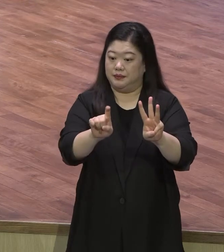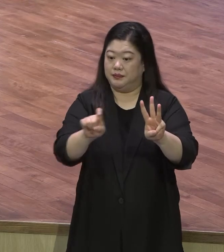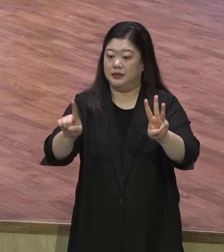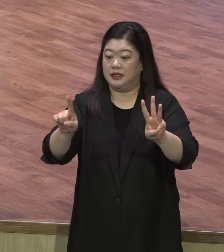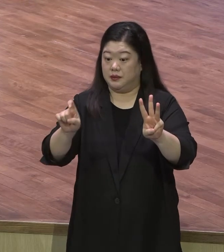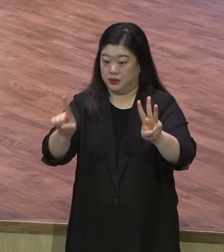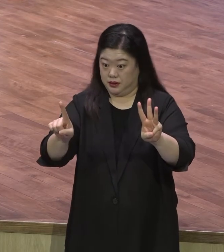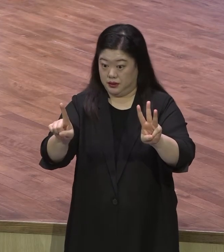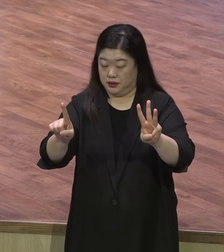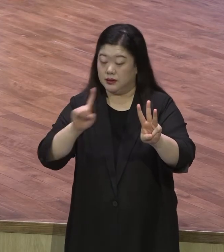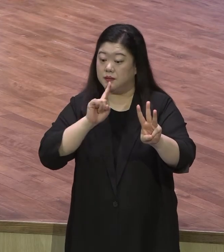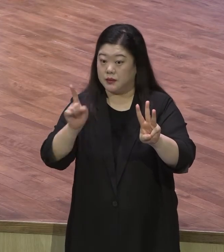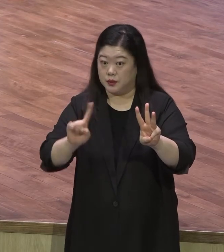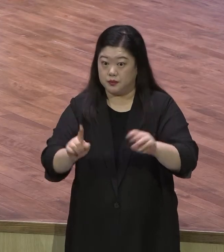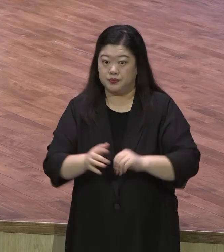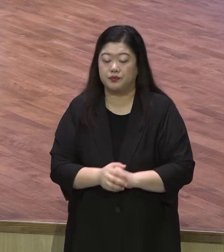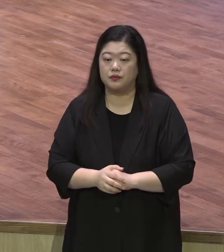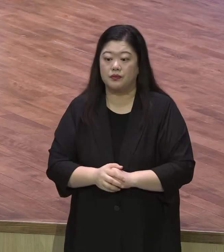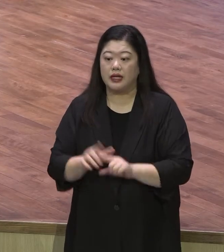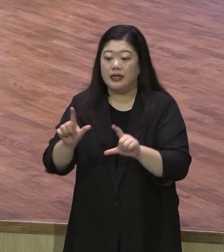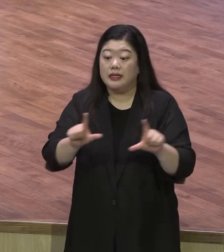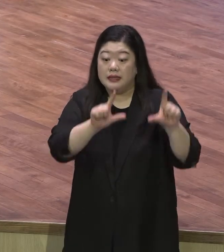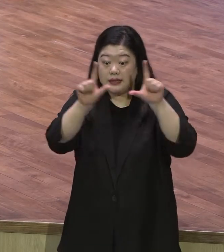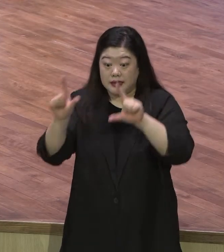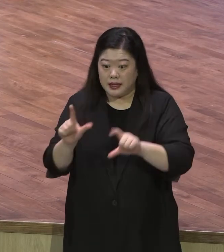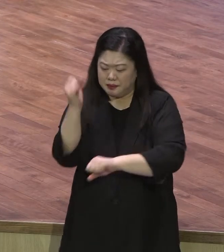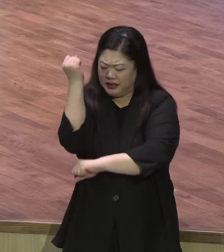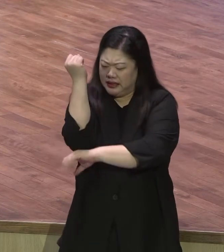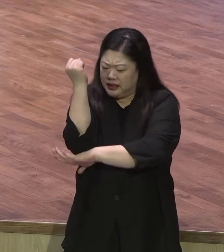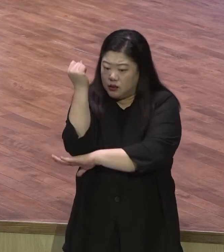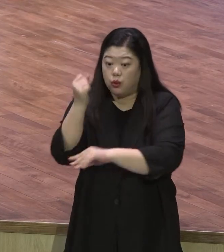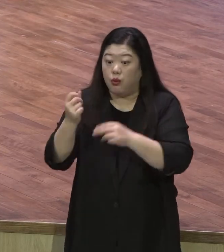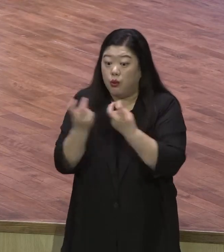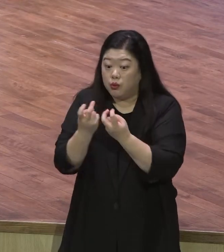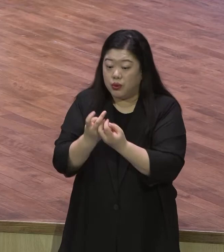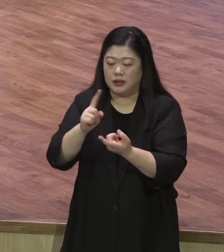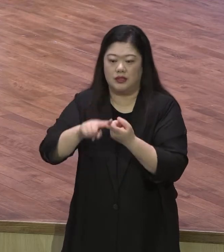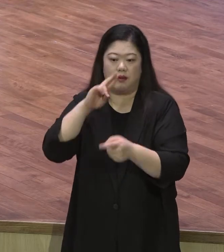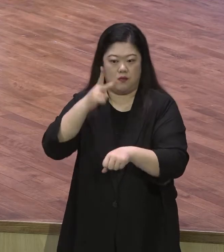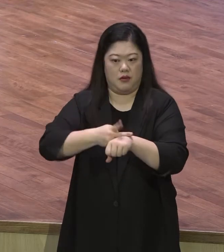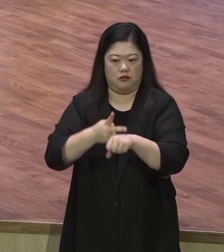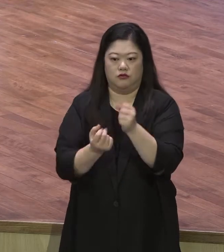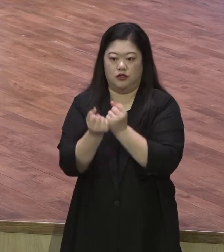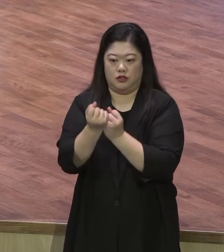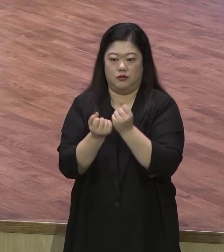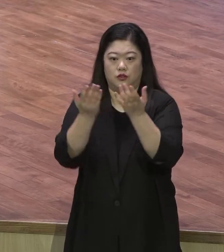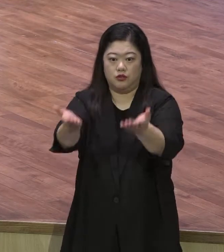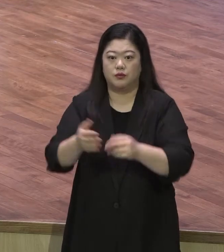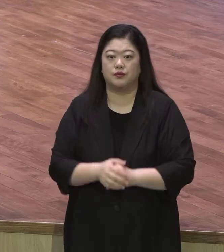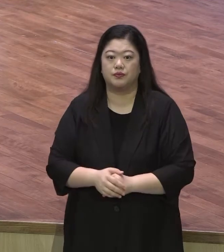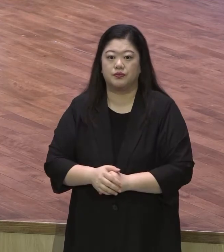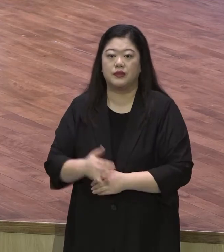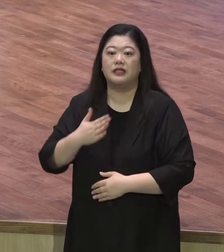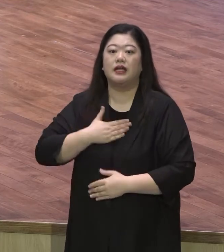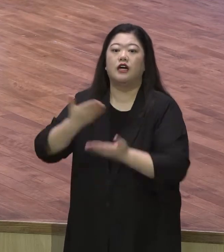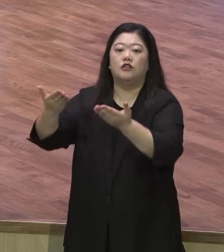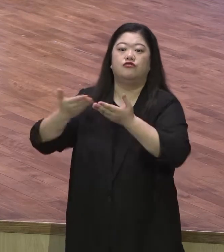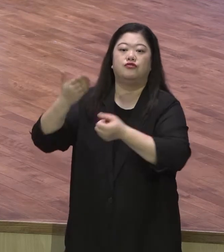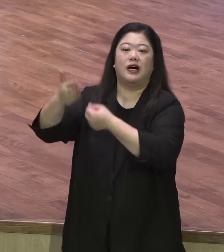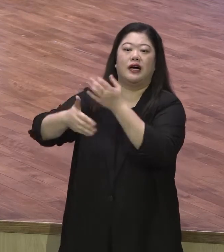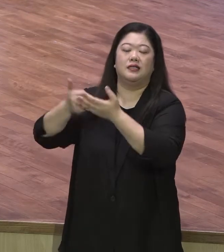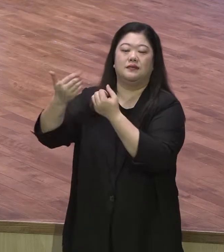인생 기초를 어디에 두고 살아가야 될지 어떻게 만들어야 될지 밝혀주고 있어요. 내게 주신 하나님의 은혜를 따라